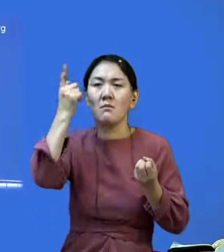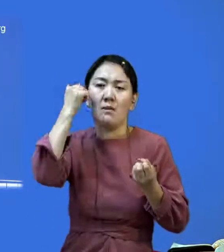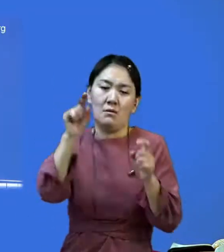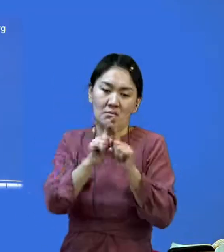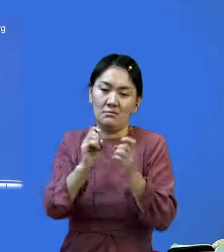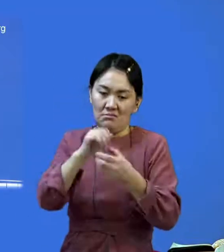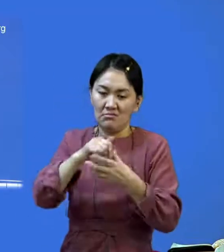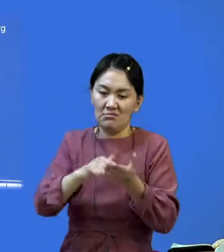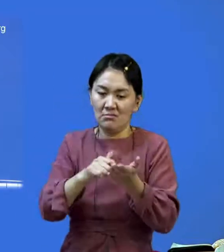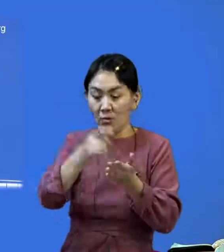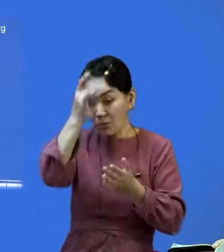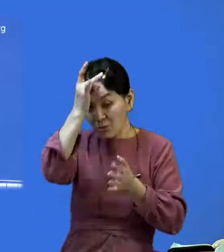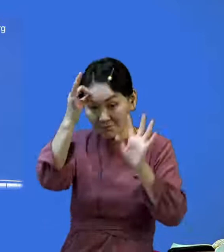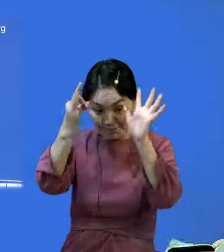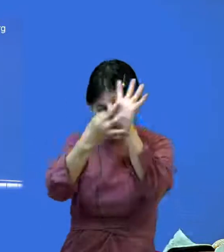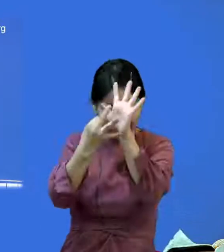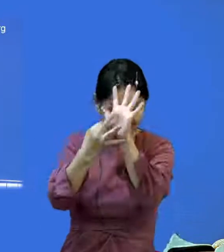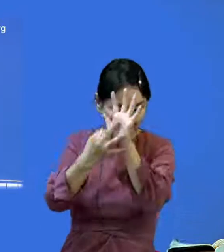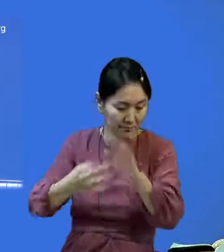уншицгаая.